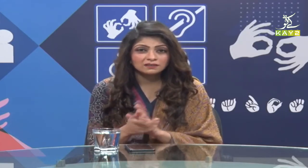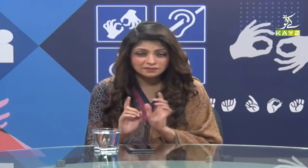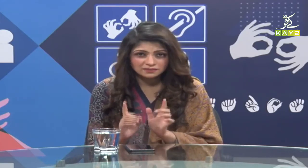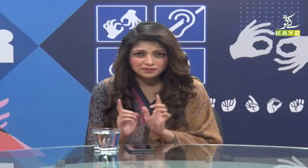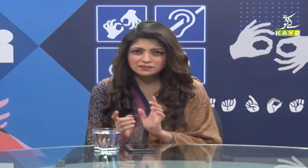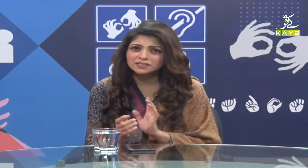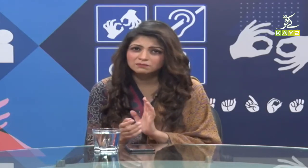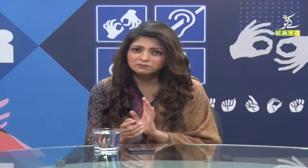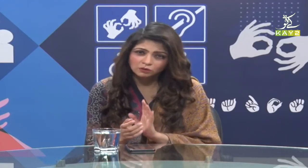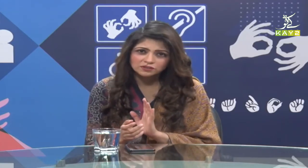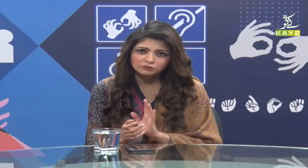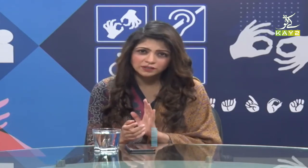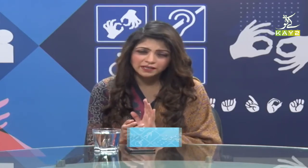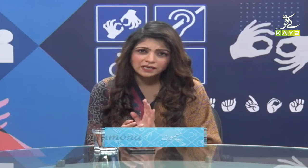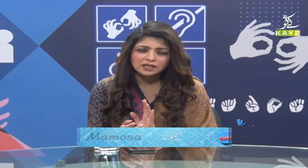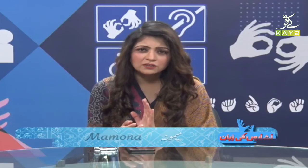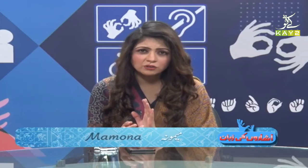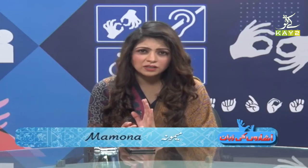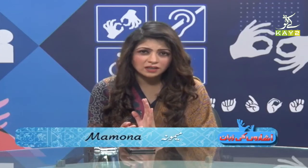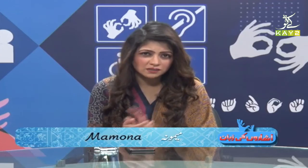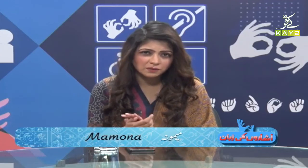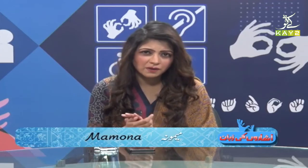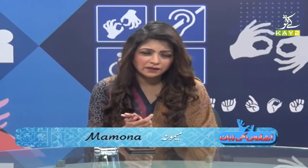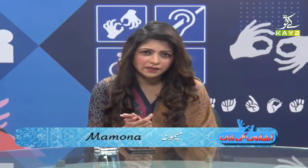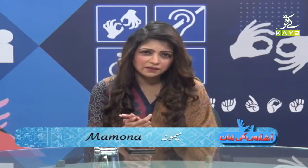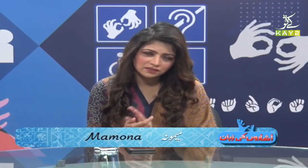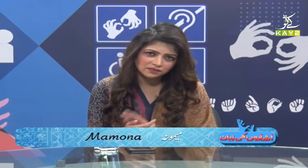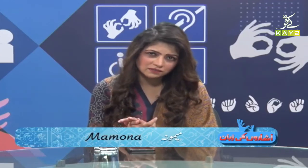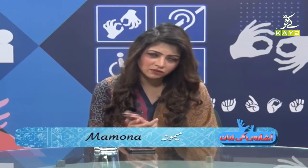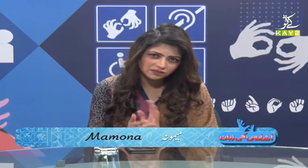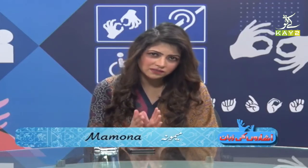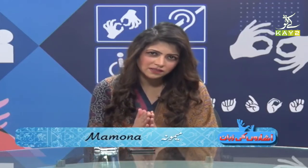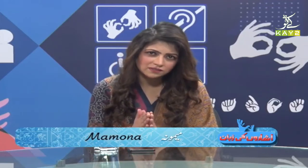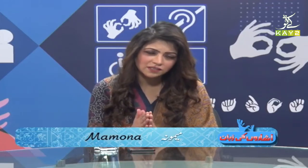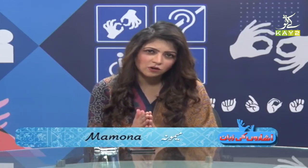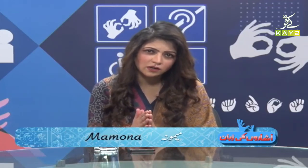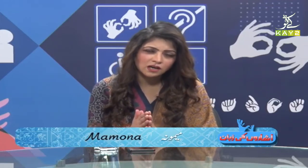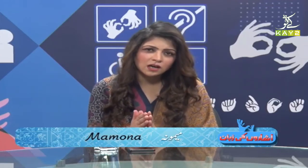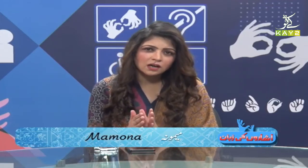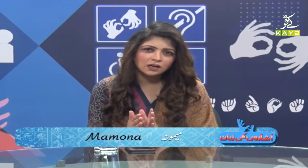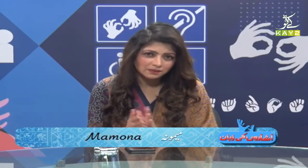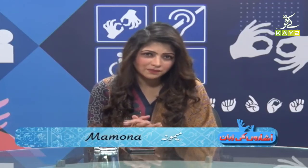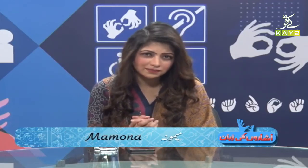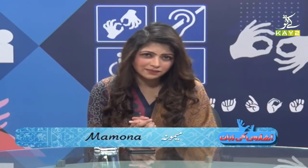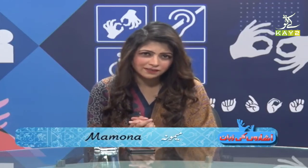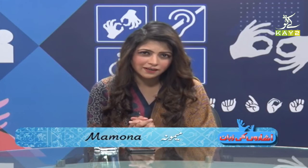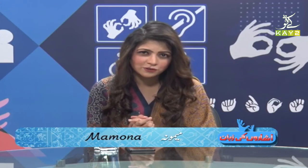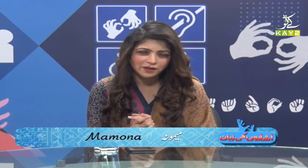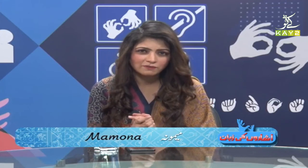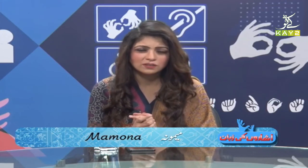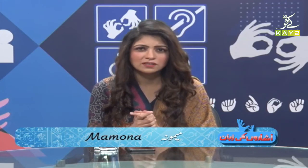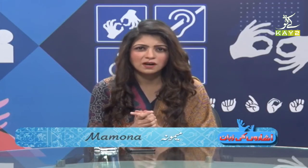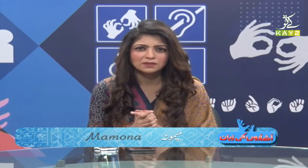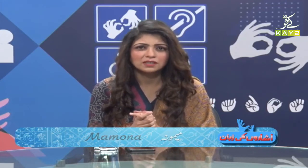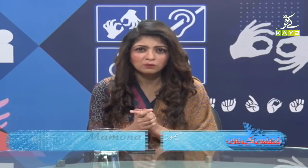उसमें कंसिस्टेंसी बहुत ज़रूरी है, जो कि लाजमी पार्ट है। कंसिस्टेंसी और हिम्मत रखना जो